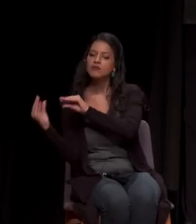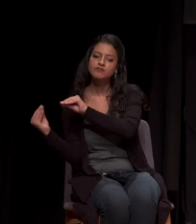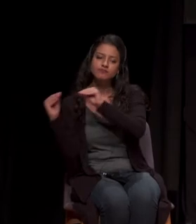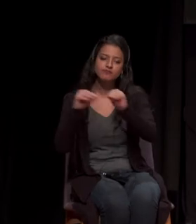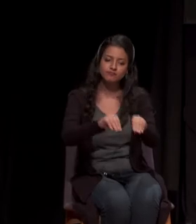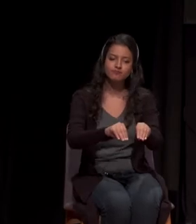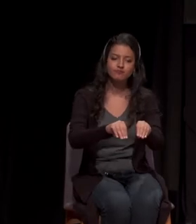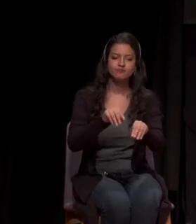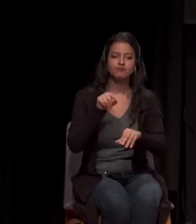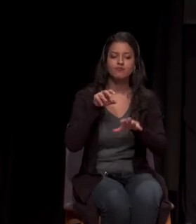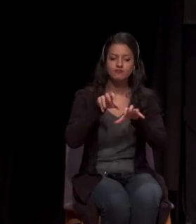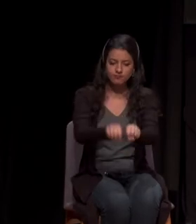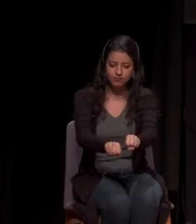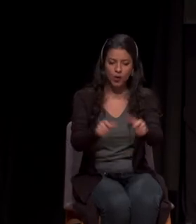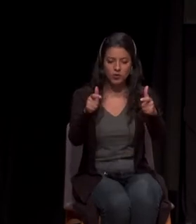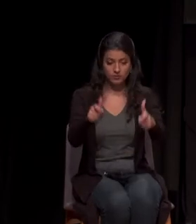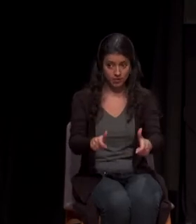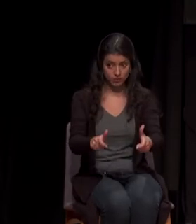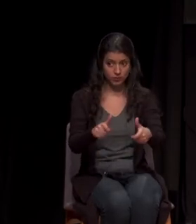surgiu aqui.